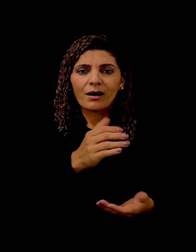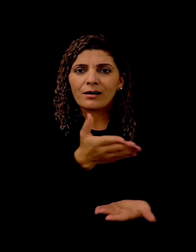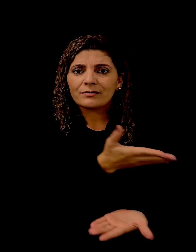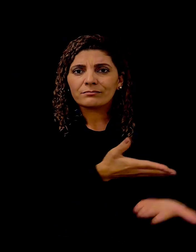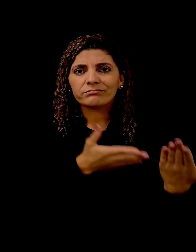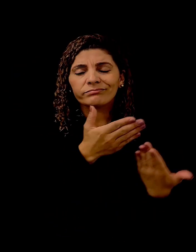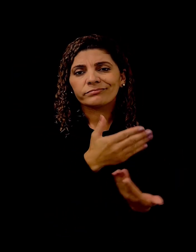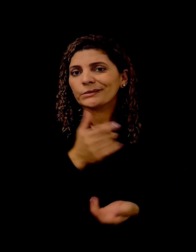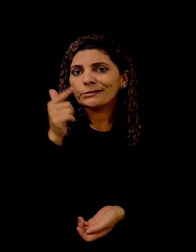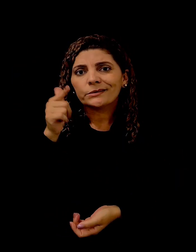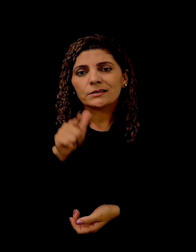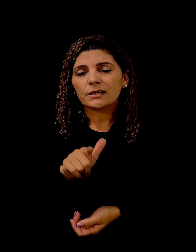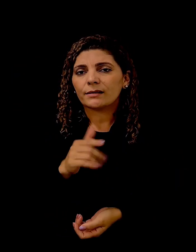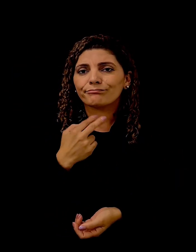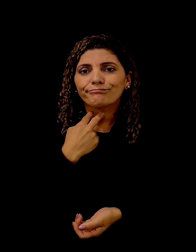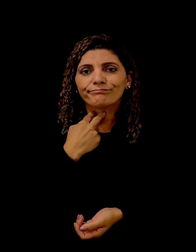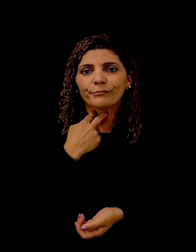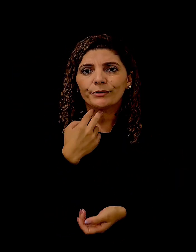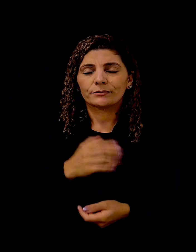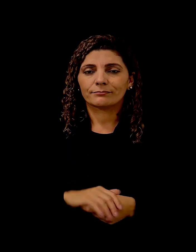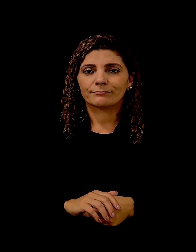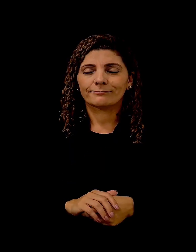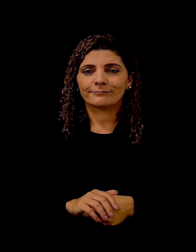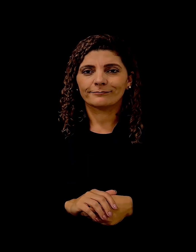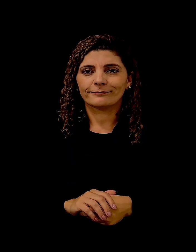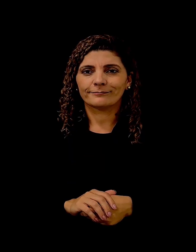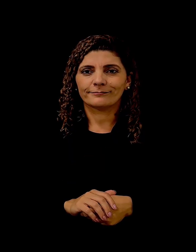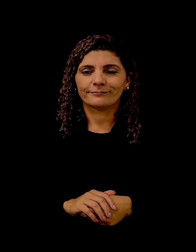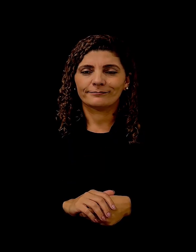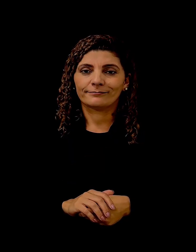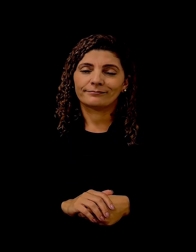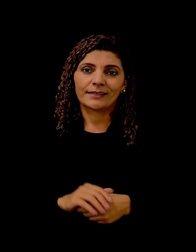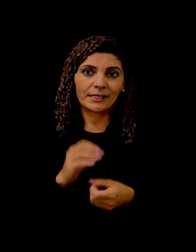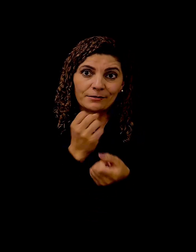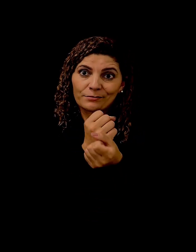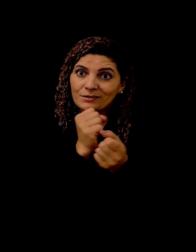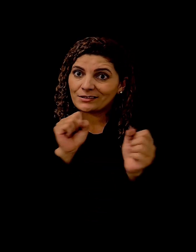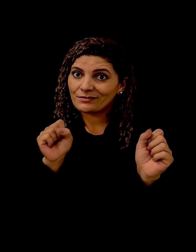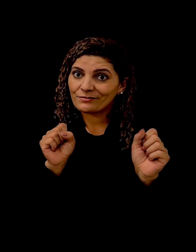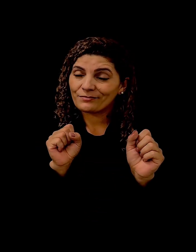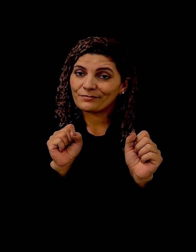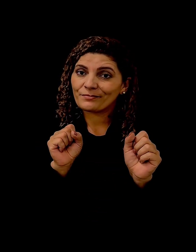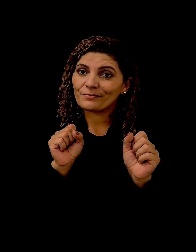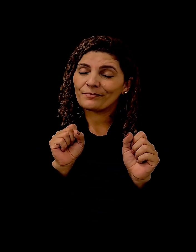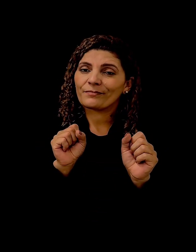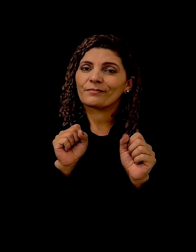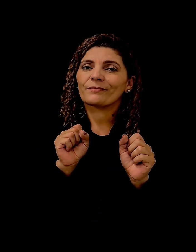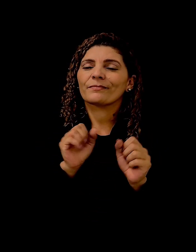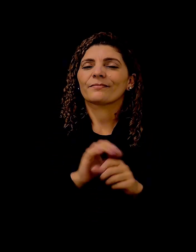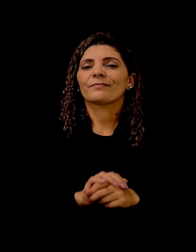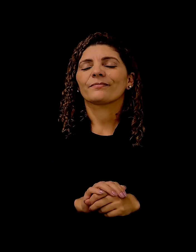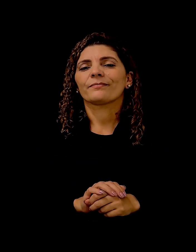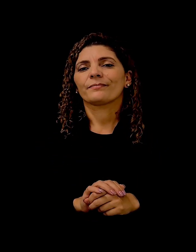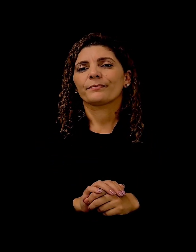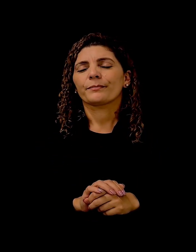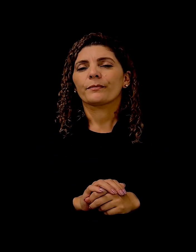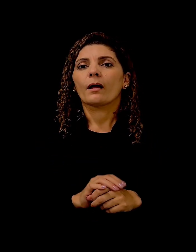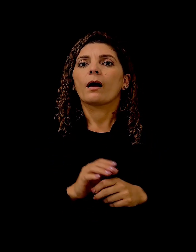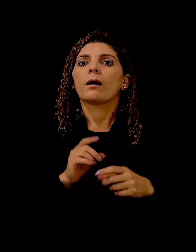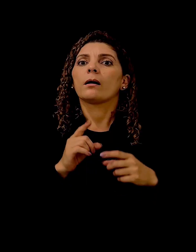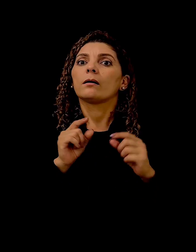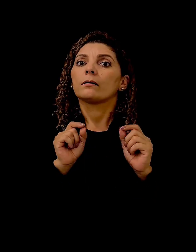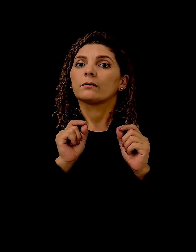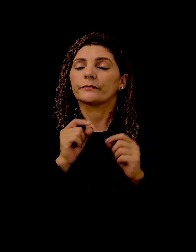Não pode, não é? É impossível. Mas é isso que nós vimos no mundo, esse